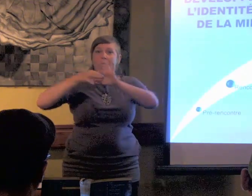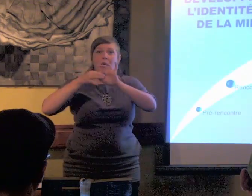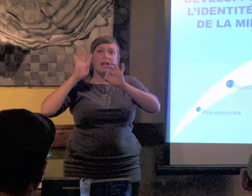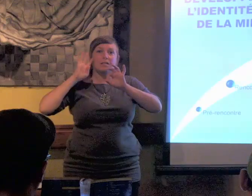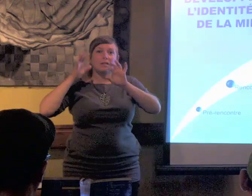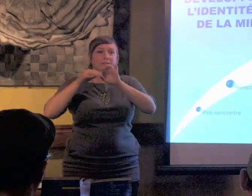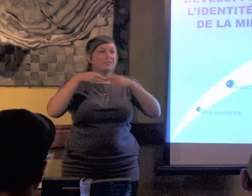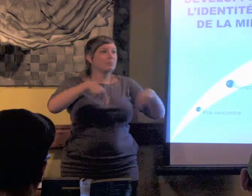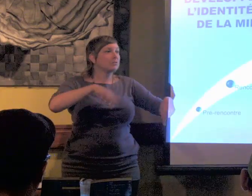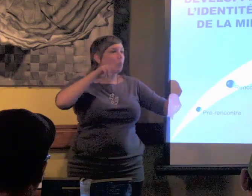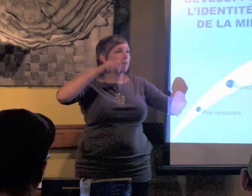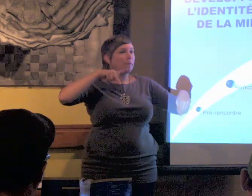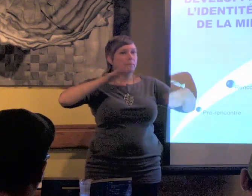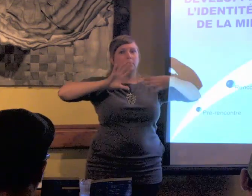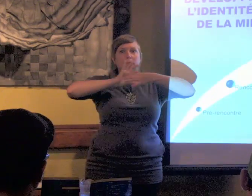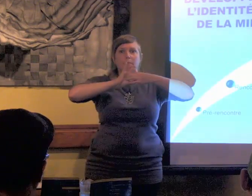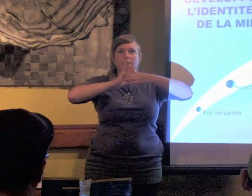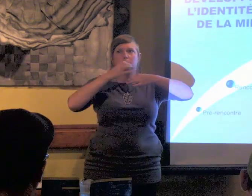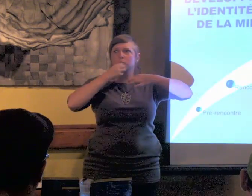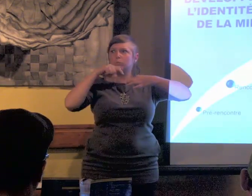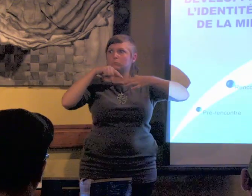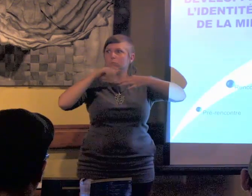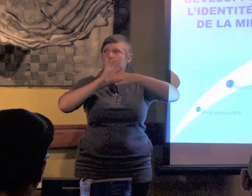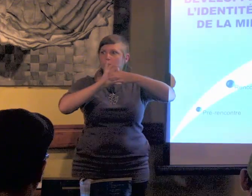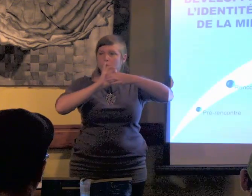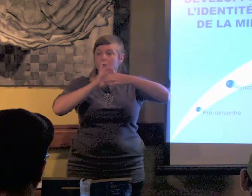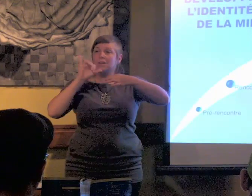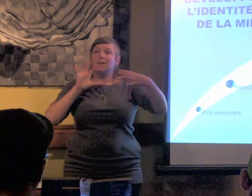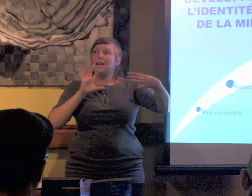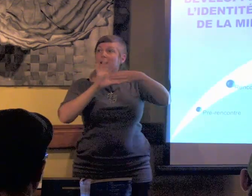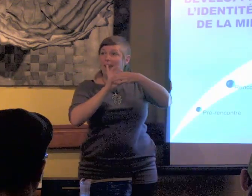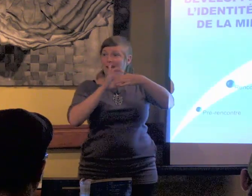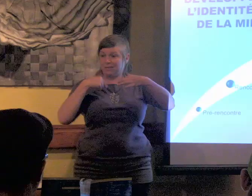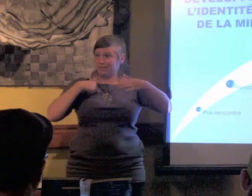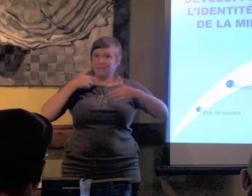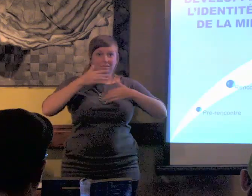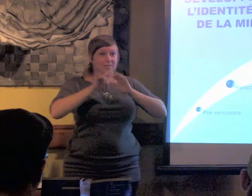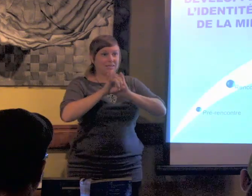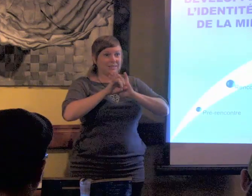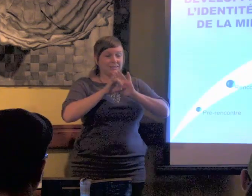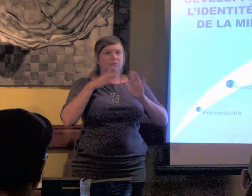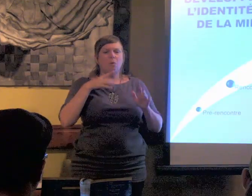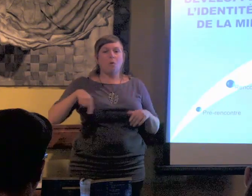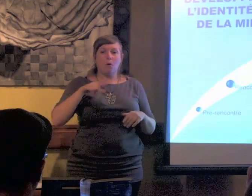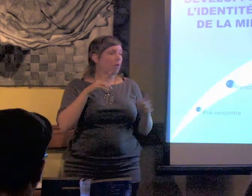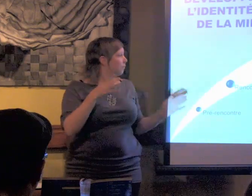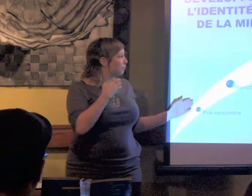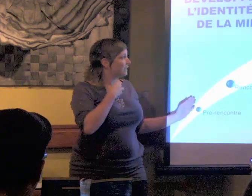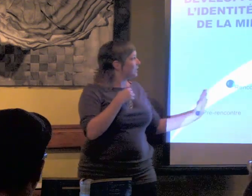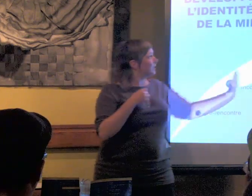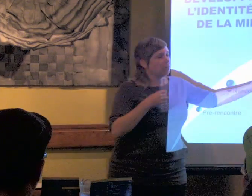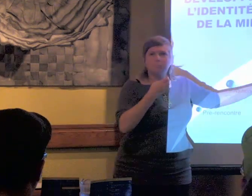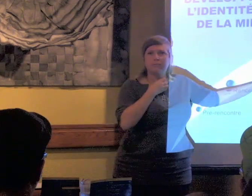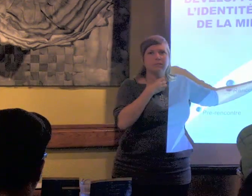même créer des alliances avec les entendants, comme l'UPA et nous. C'est une alliance qui est pour nous un